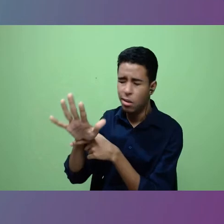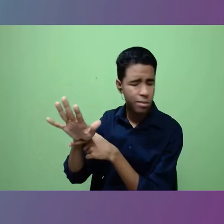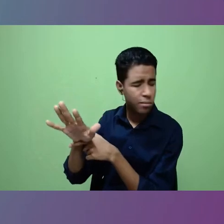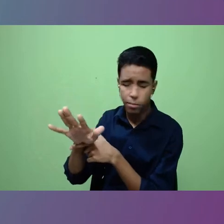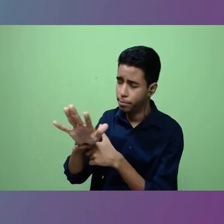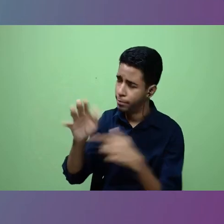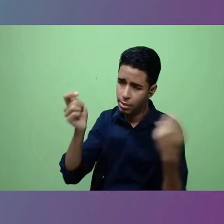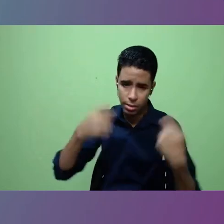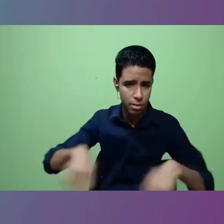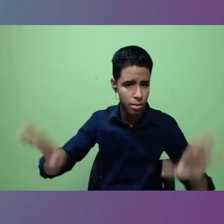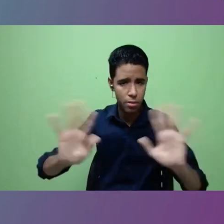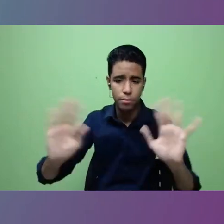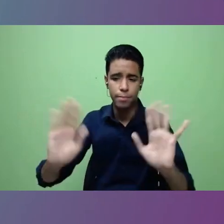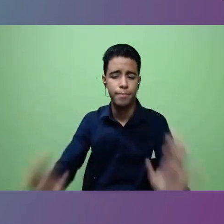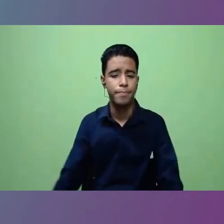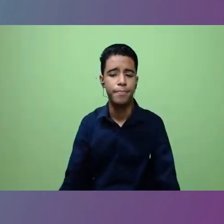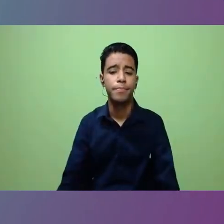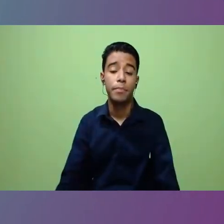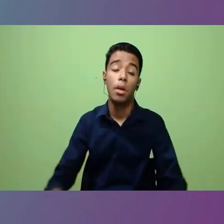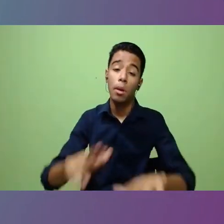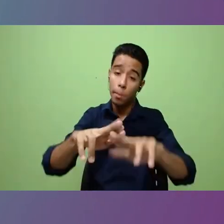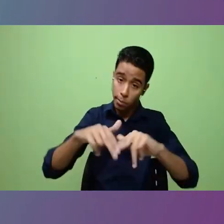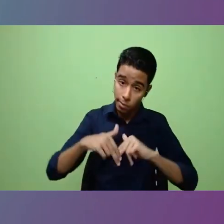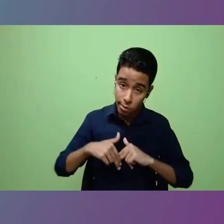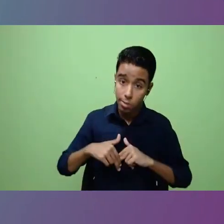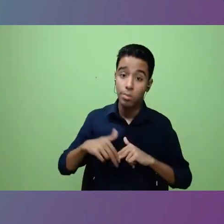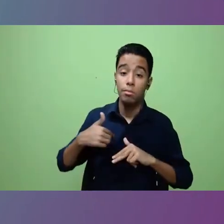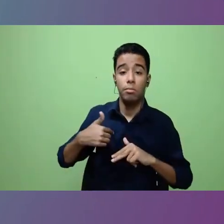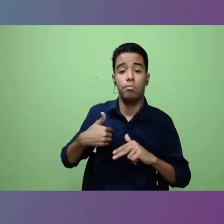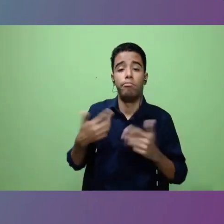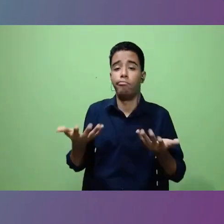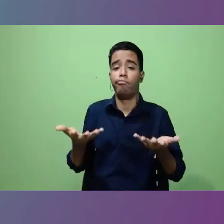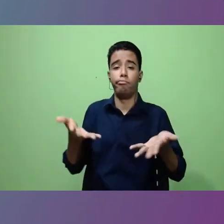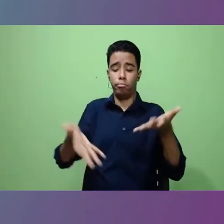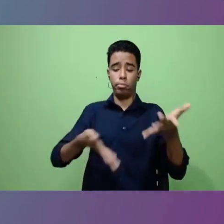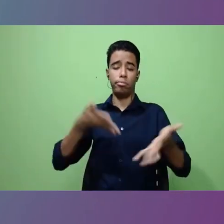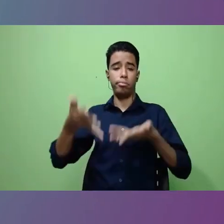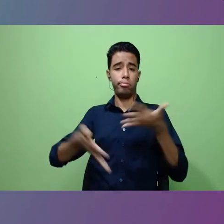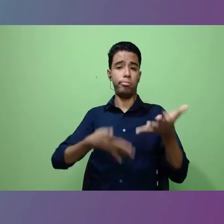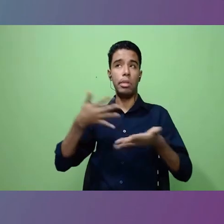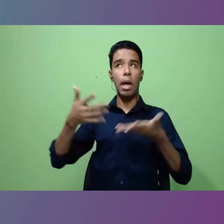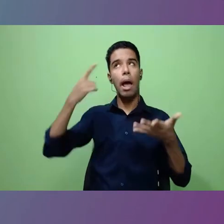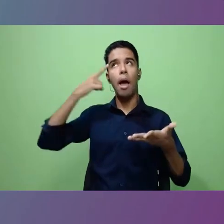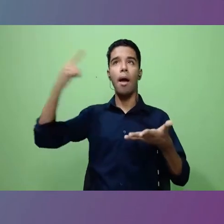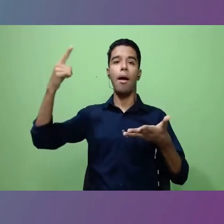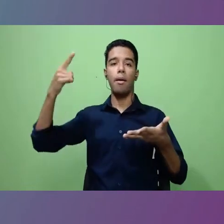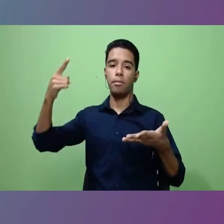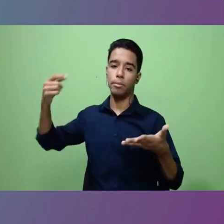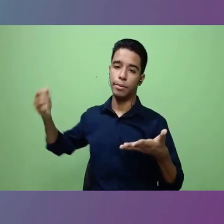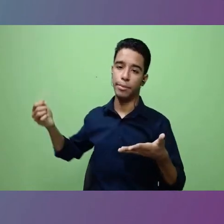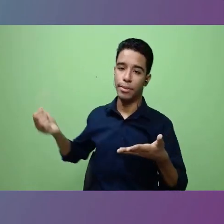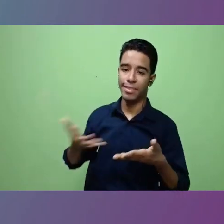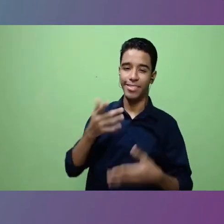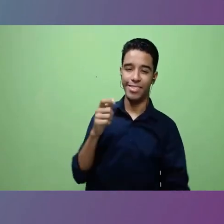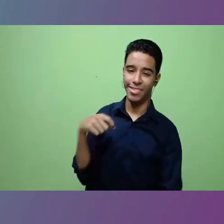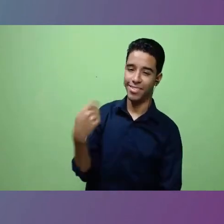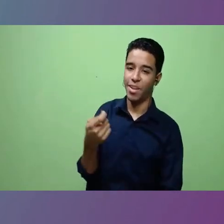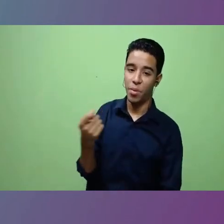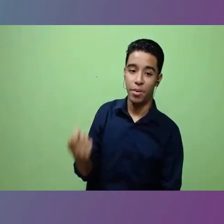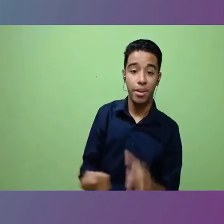necessidade. Então, eu posso, naquele momento, naquela situação, criar um sinal. Não tem problema nenhum.